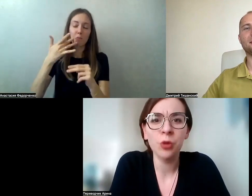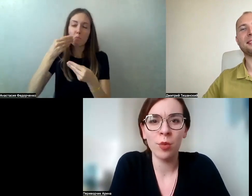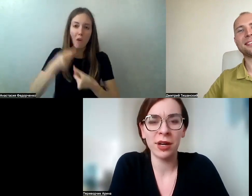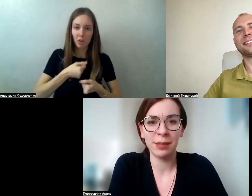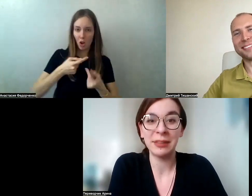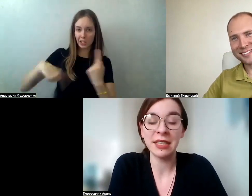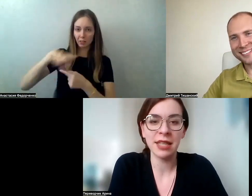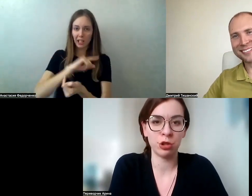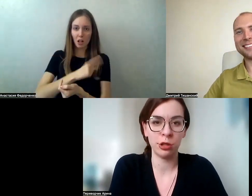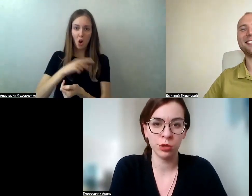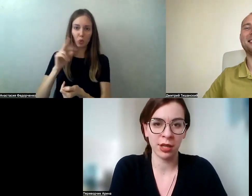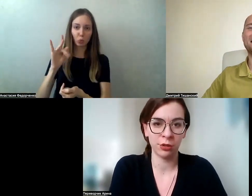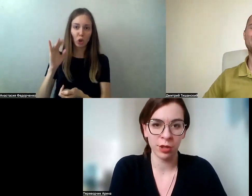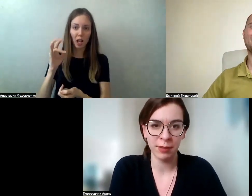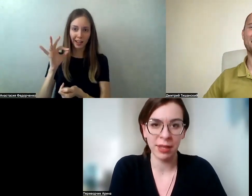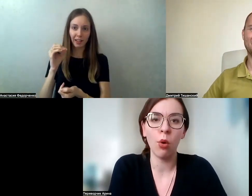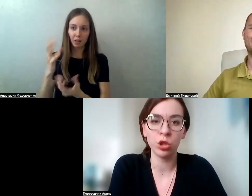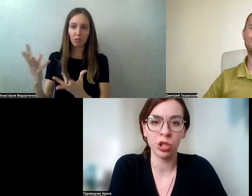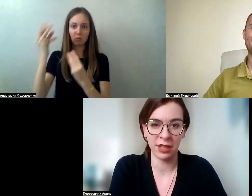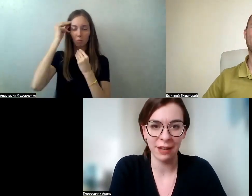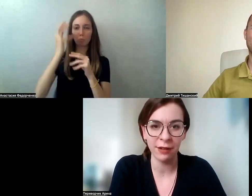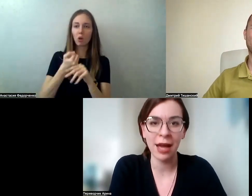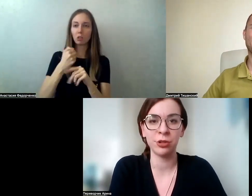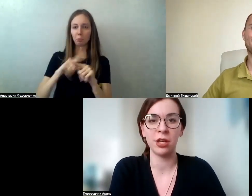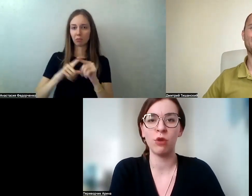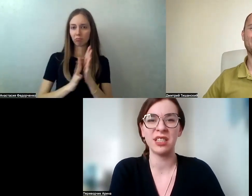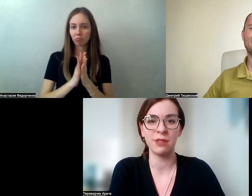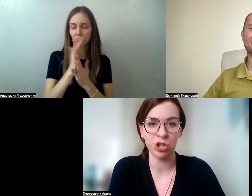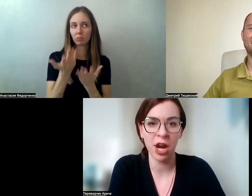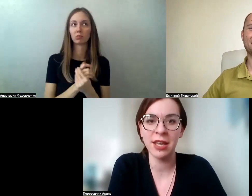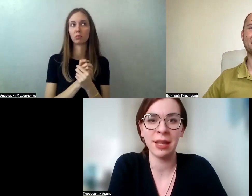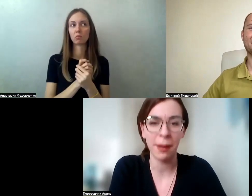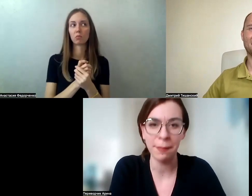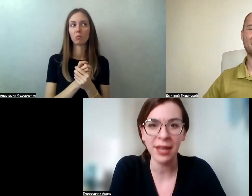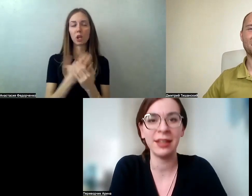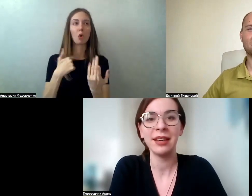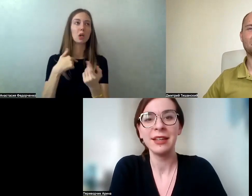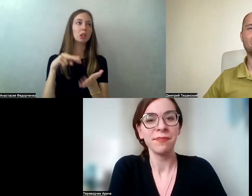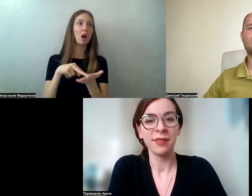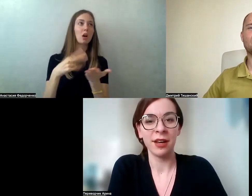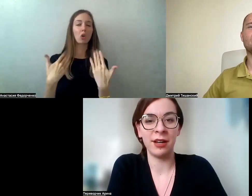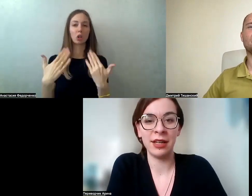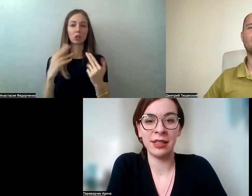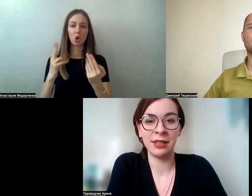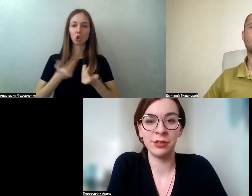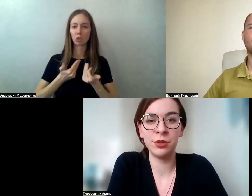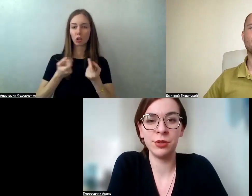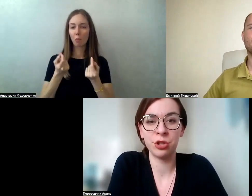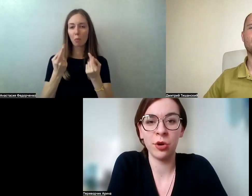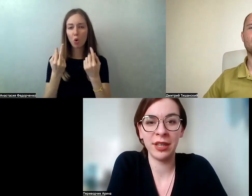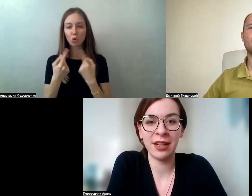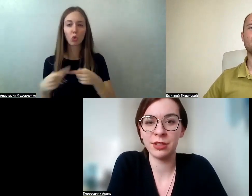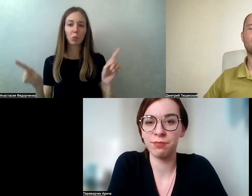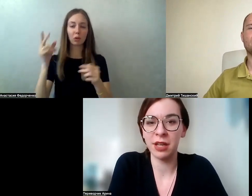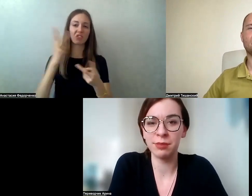Николай Стомер. Это потрясающие люди, которые меня очень вдохновляют на новые свершения, на победы. Ну,